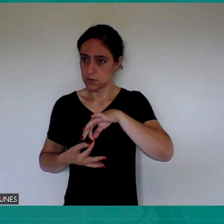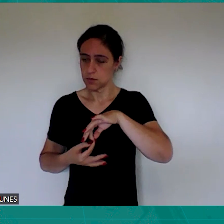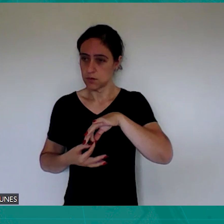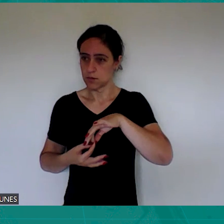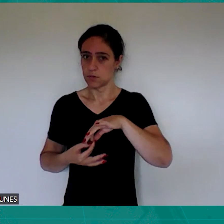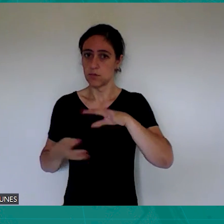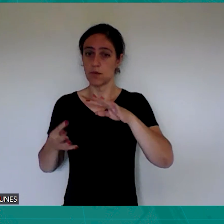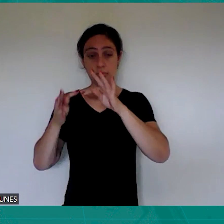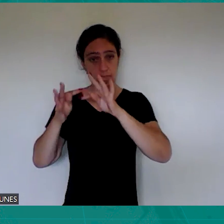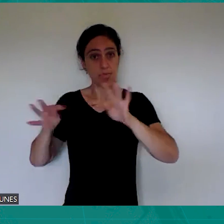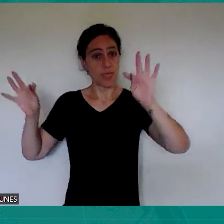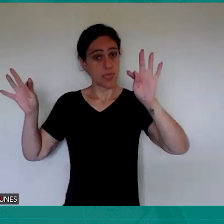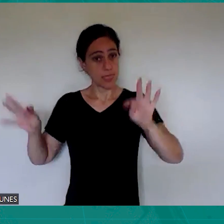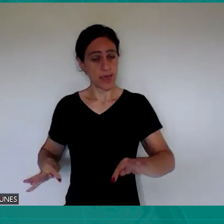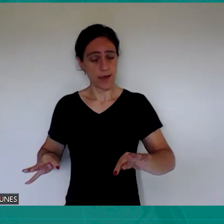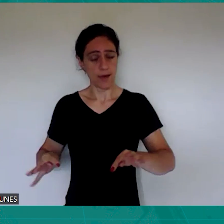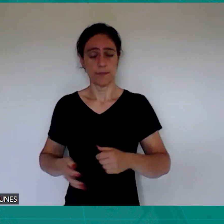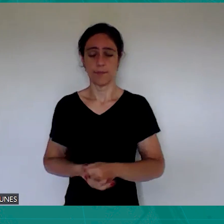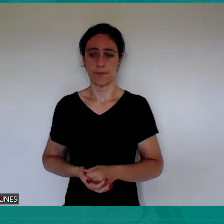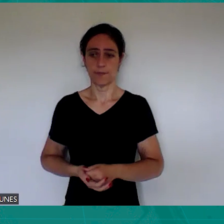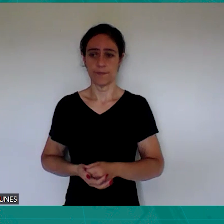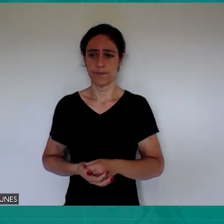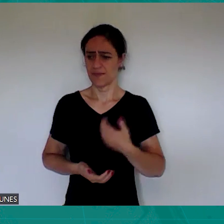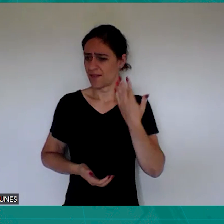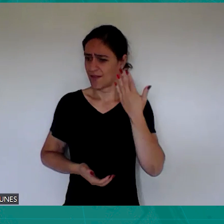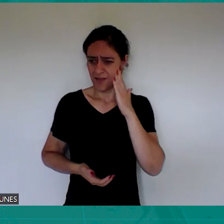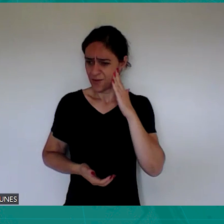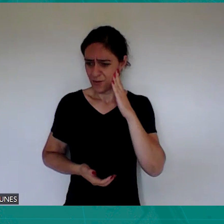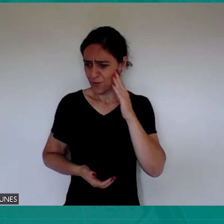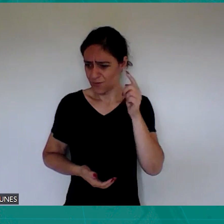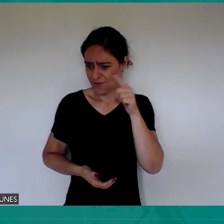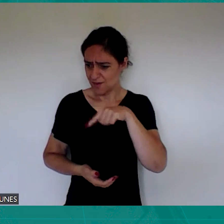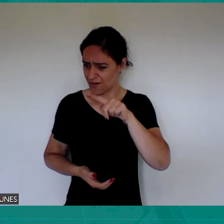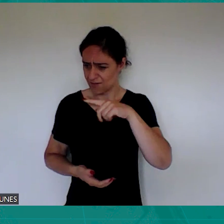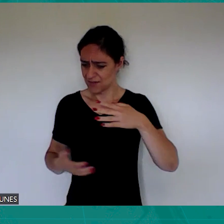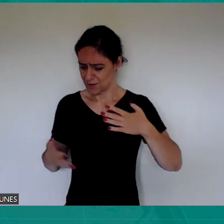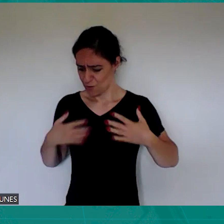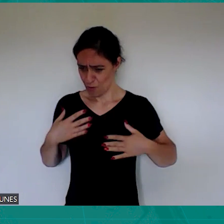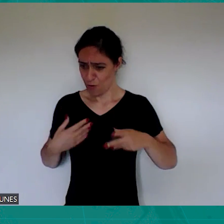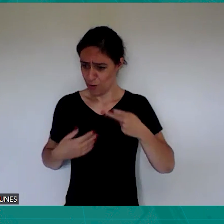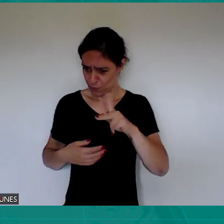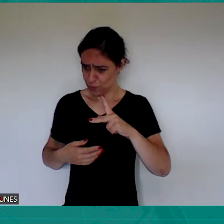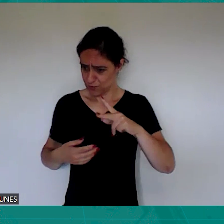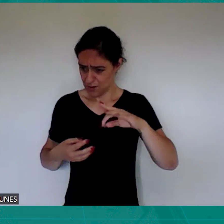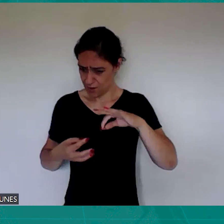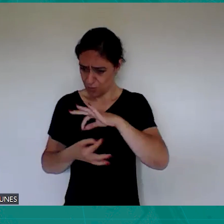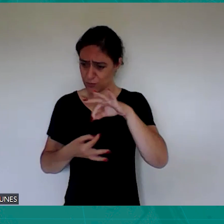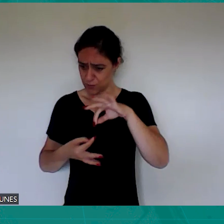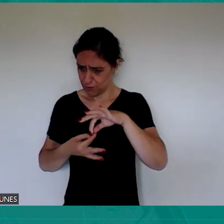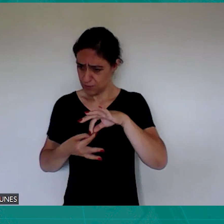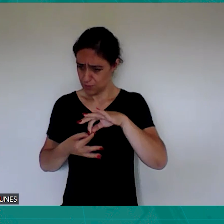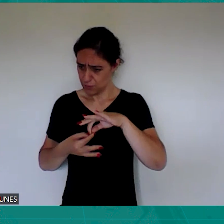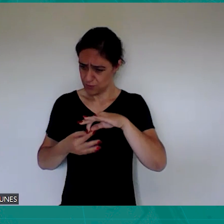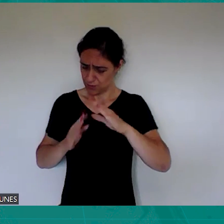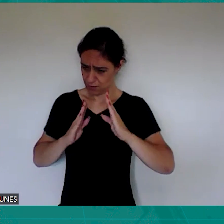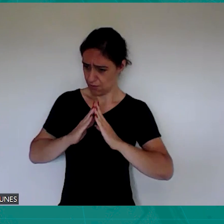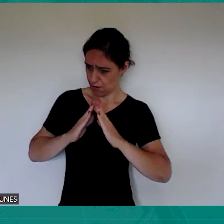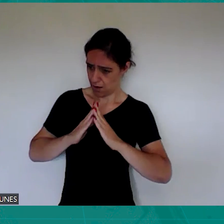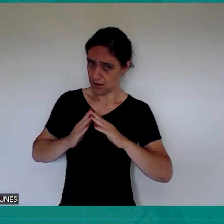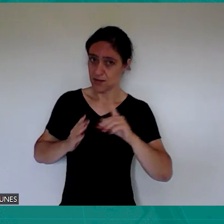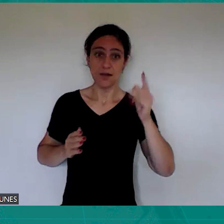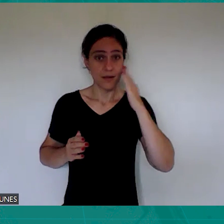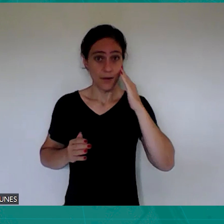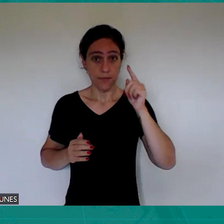templo, né? Acaso não sabeis que o vosso corpo é templo do Espírito Santo? Você sabia que você é templo do Espírito